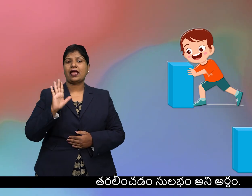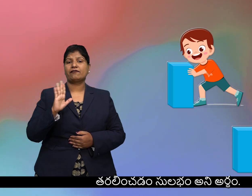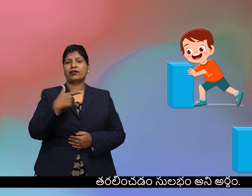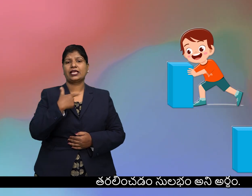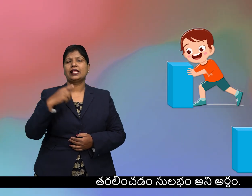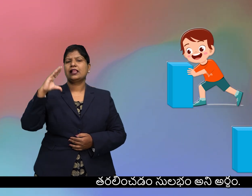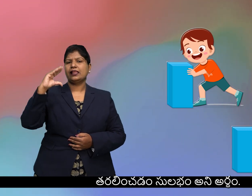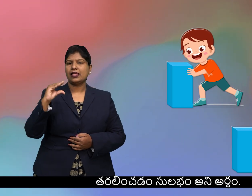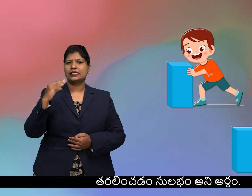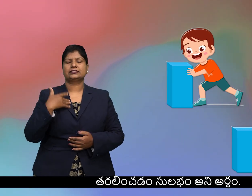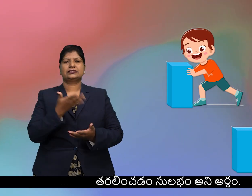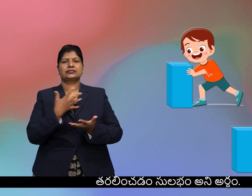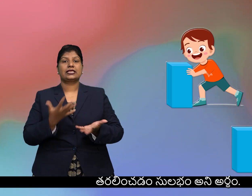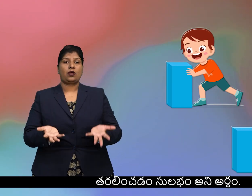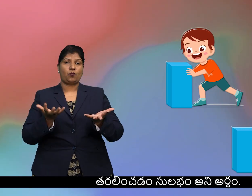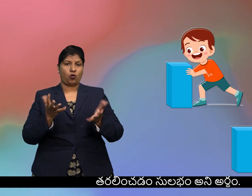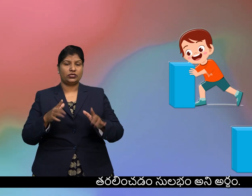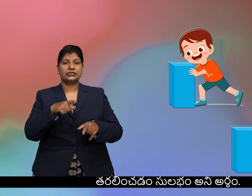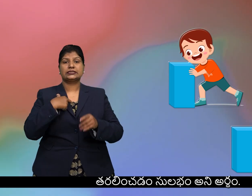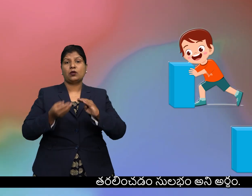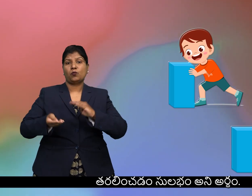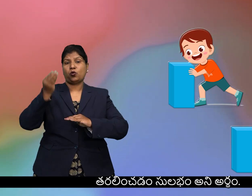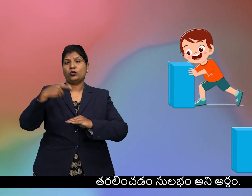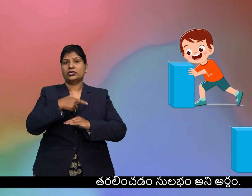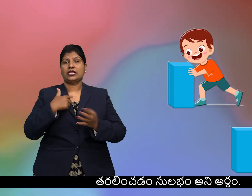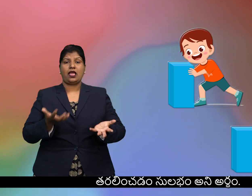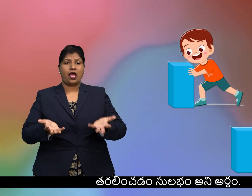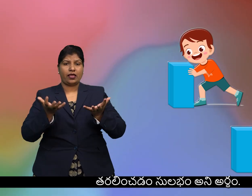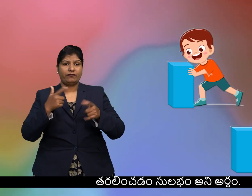తరలించడం సులభం అని అర్థం.